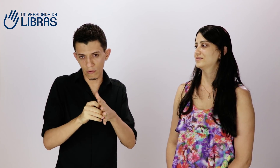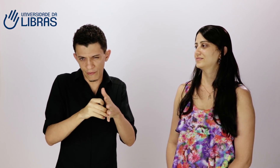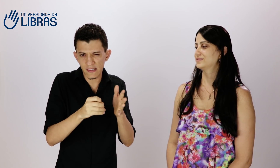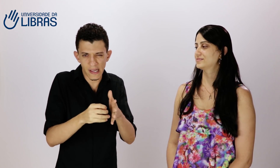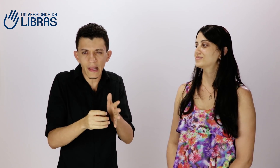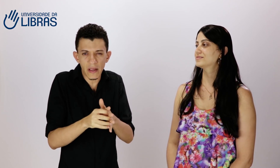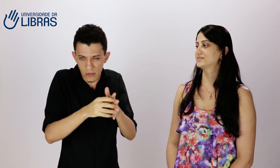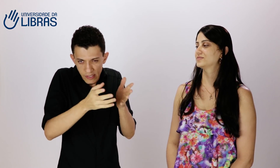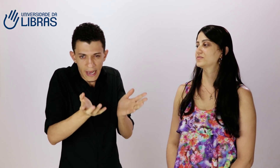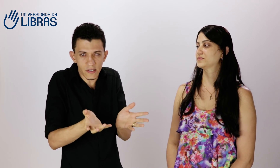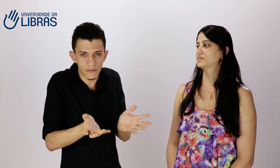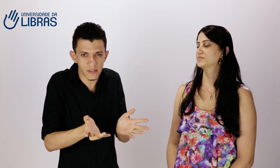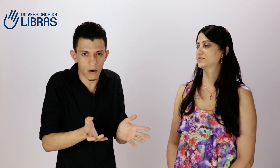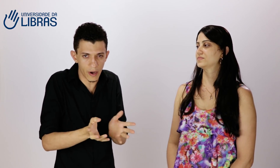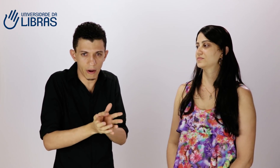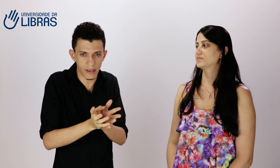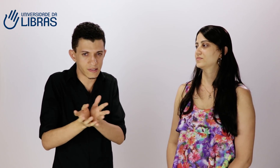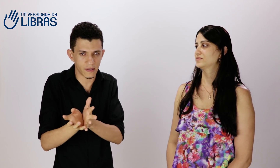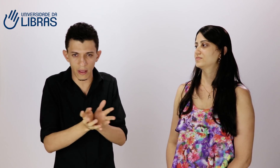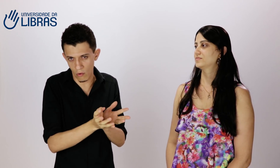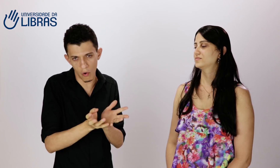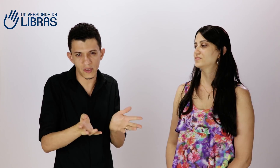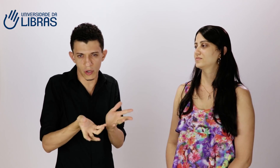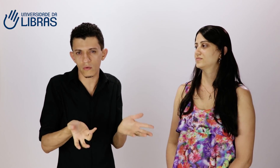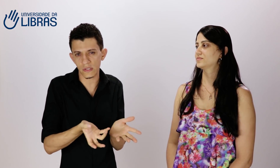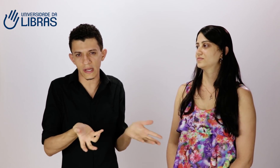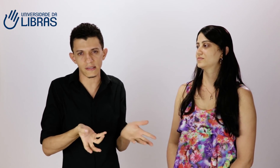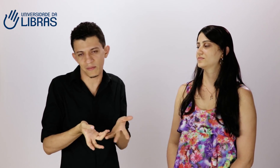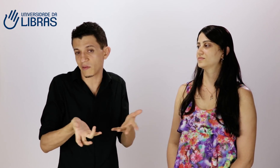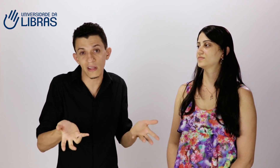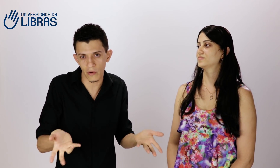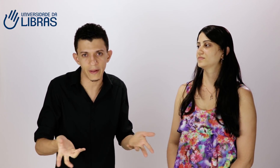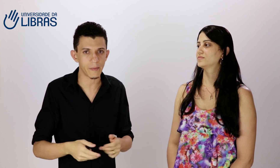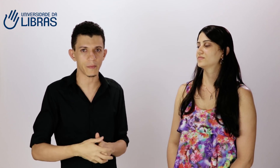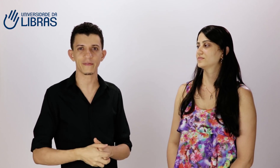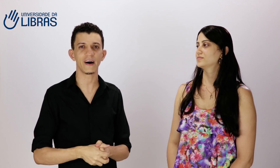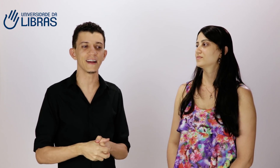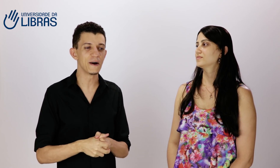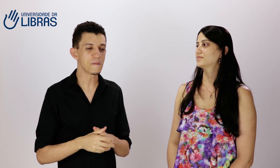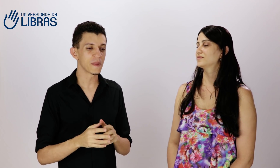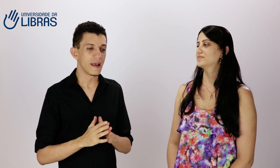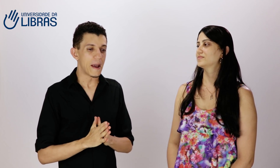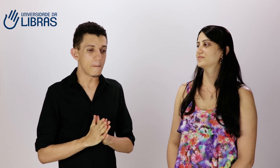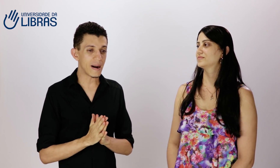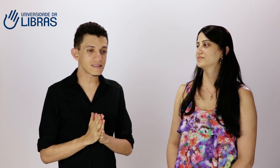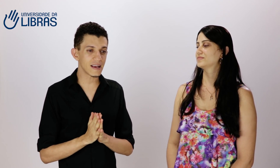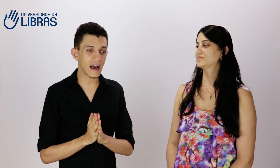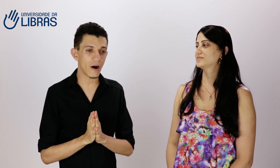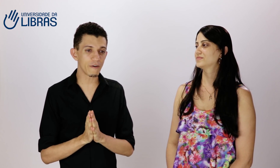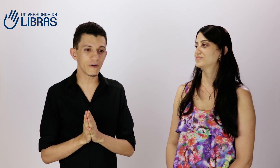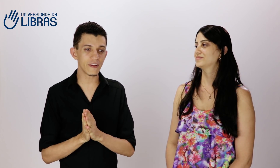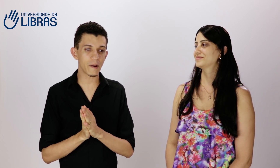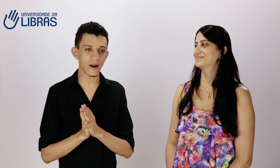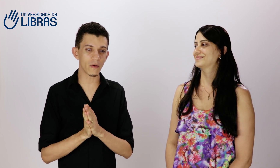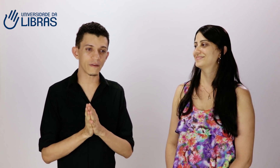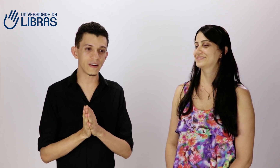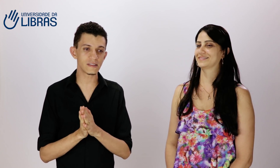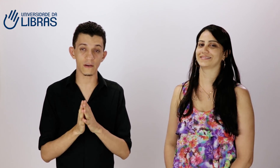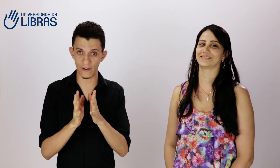eu não fiz exatamente os sinais que eu fiz na hora, eu acrescentei, eu omiti alguns sinais aqui porque eu não decorei minha própria fala. Mas aí na hora eu virei para a Luana, eu falei